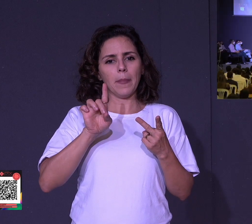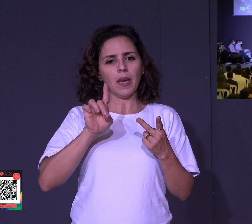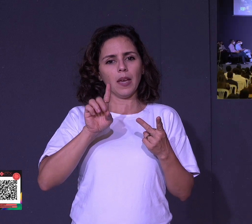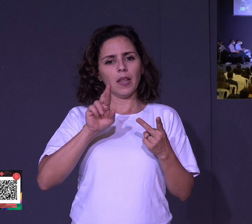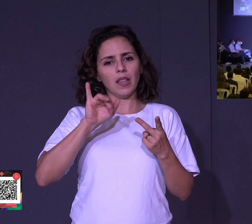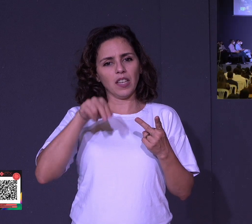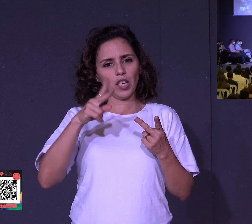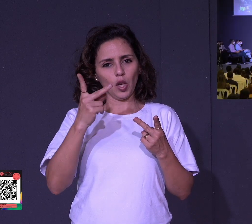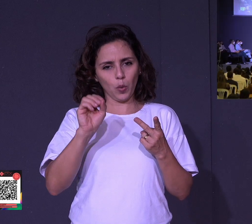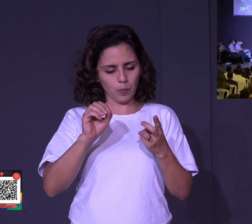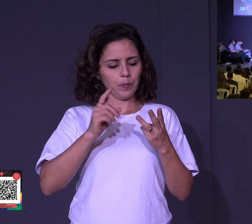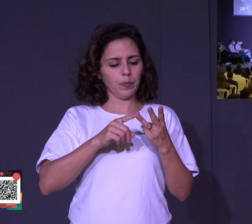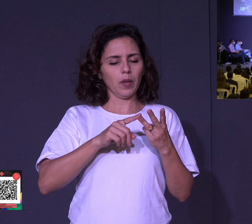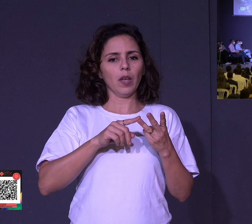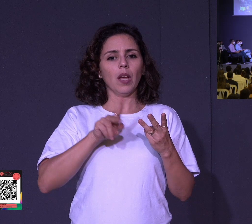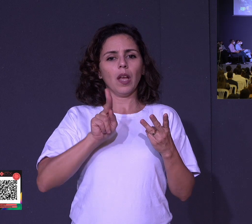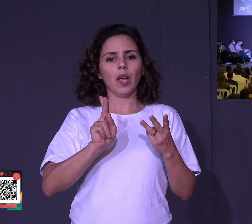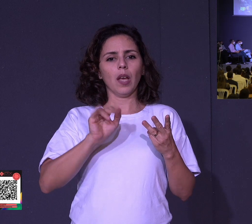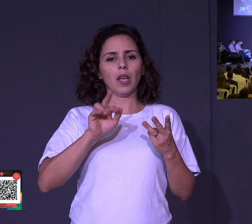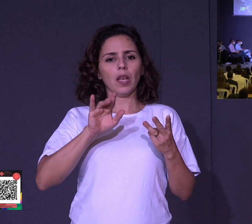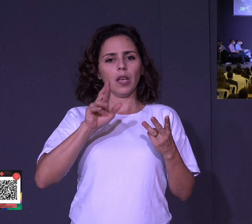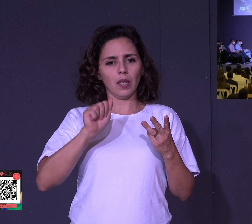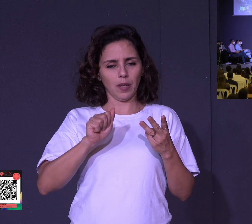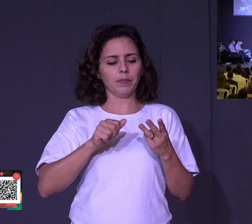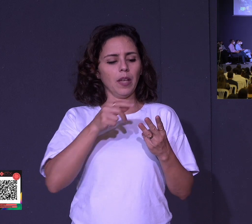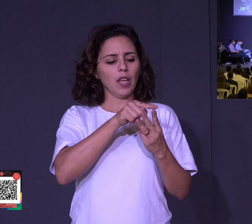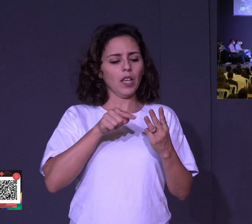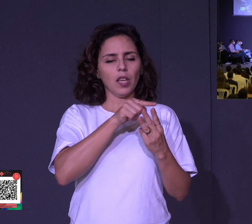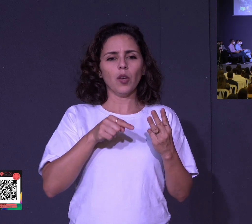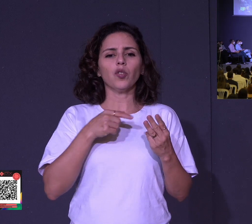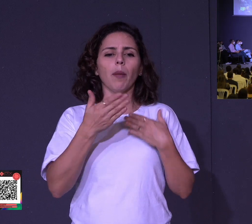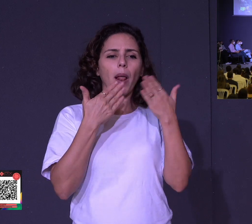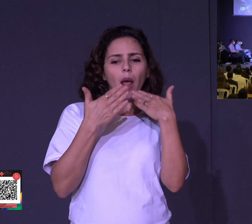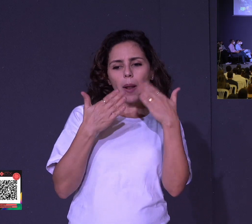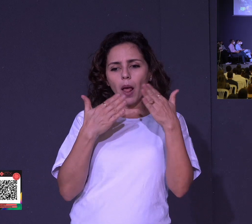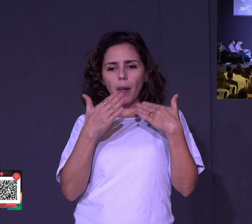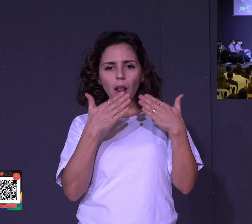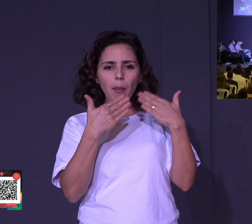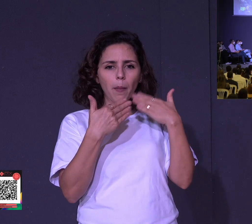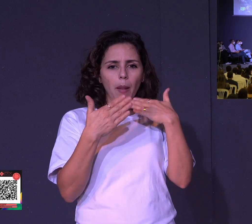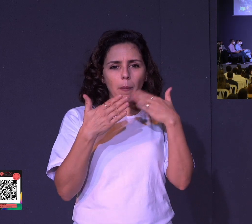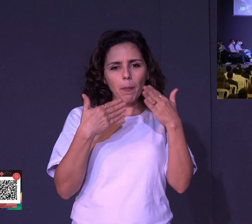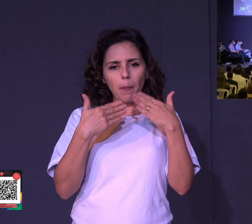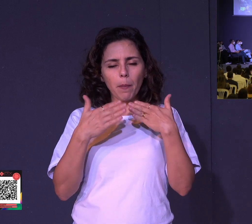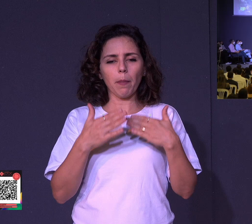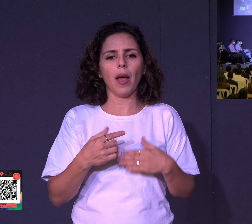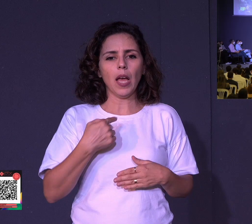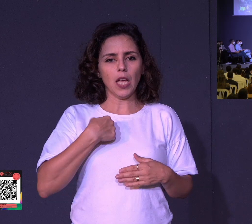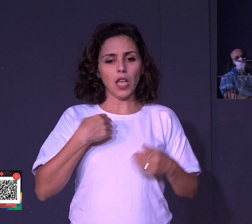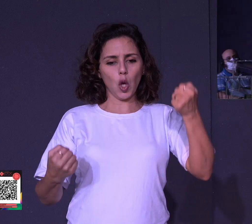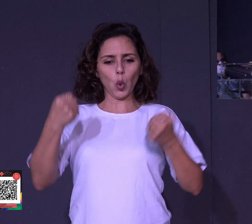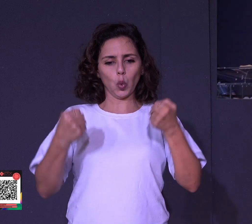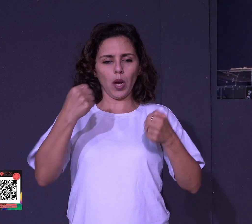levar. Irmão, e eles conversaram até lá, irmão. Tererei, tererei, tererei, tererei. Eu digo, misericórdia, eu nunca vi falar tanto. Mas